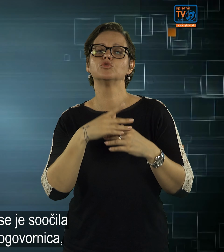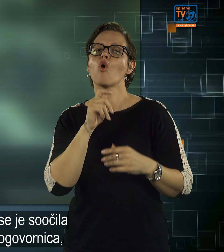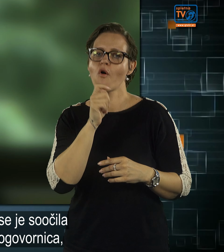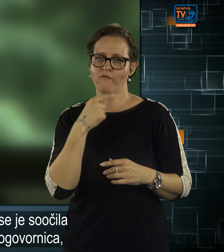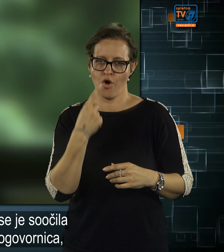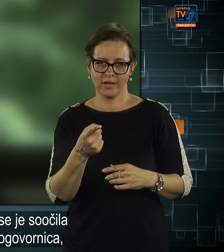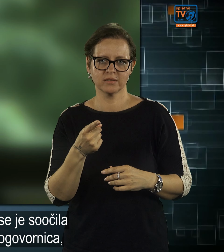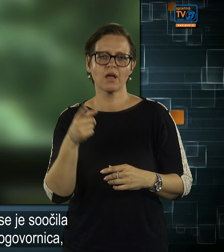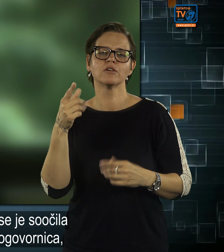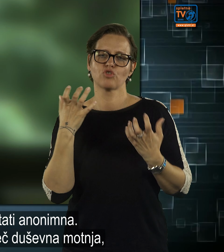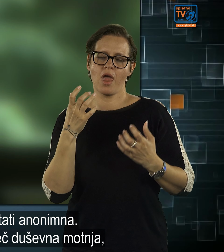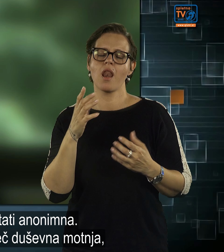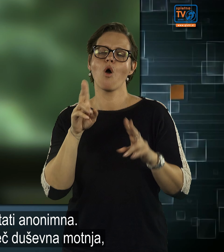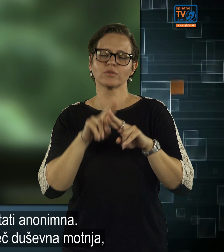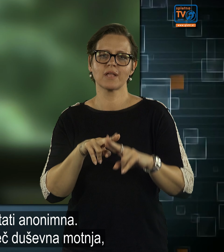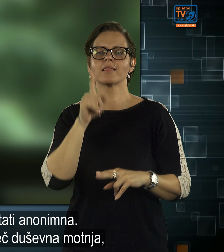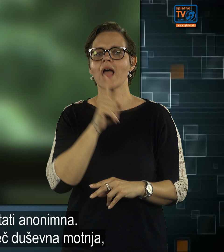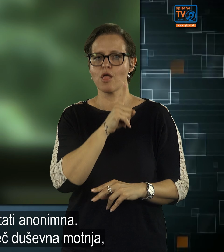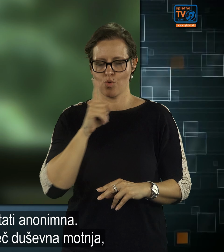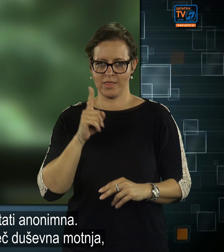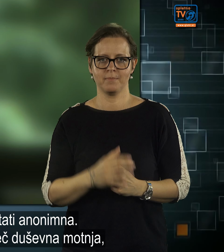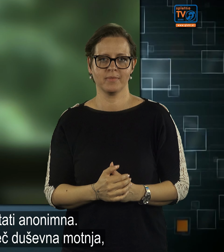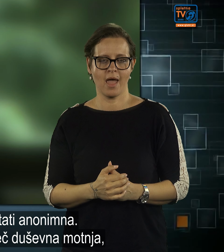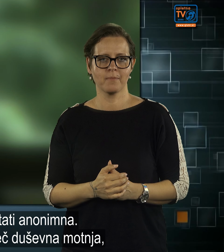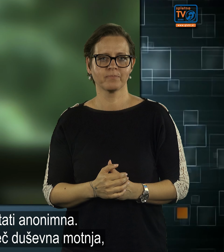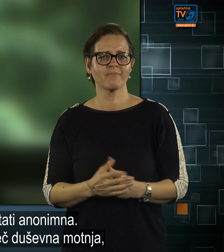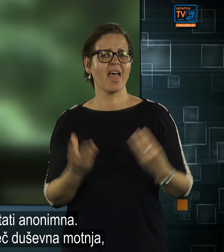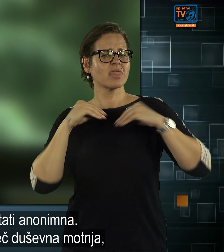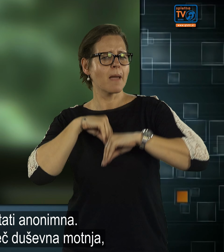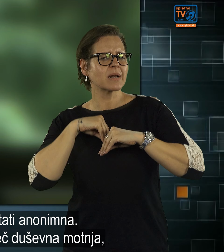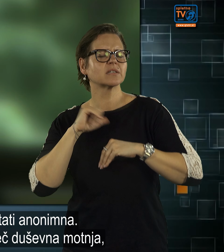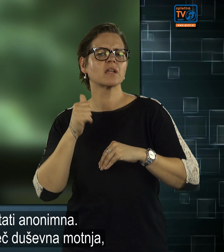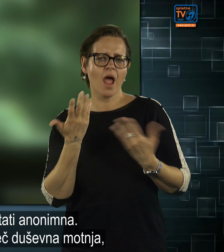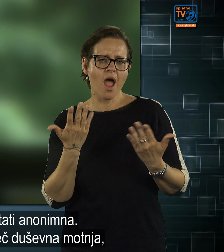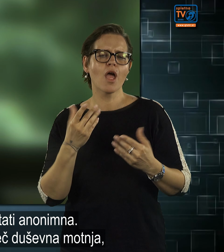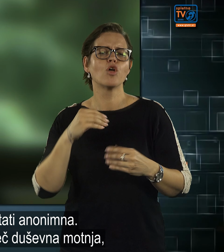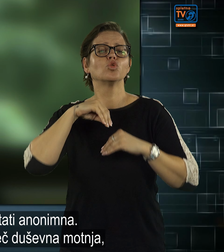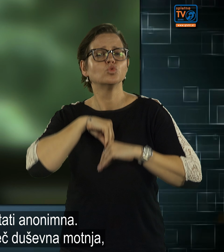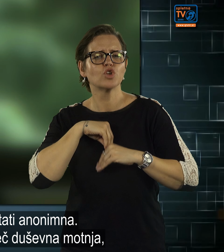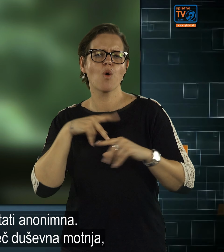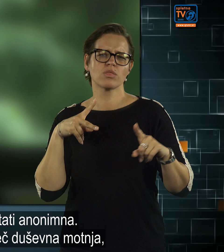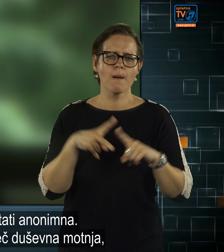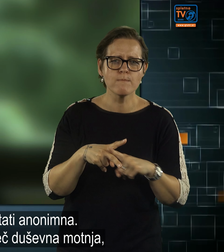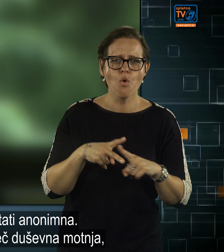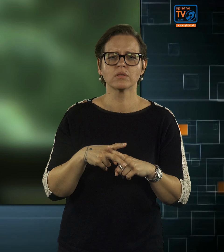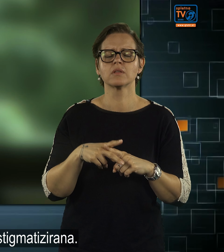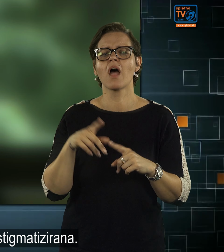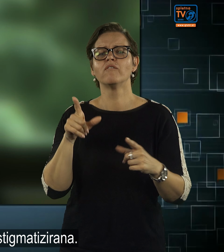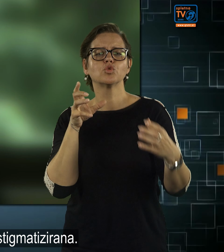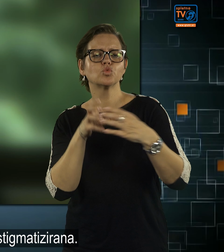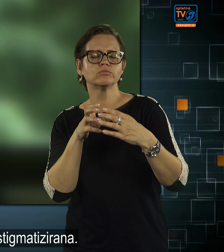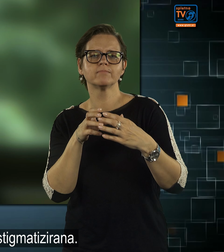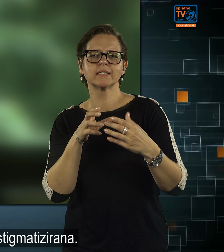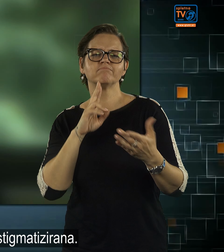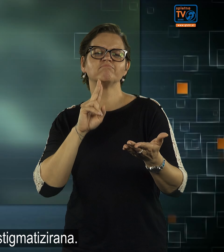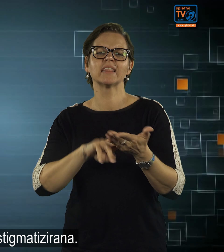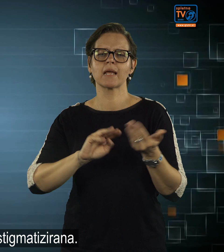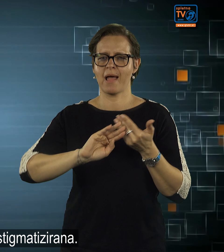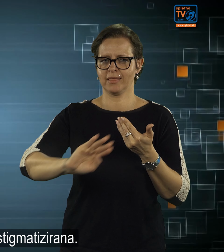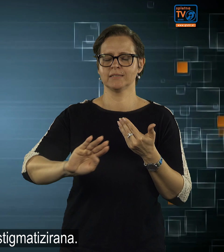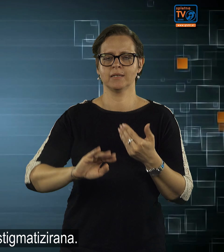sogovornica, ki je želela ostati anonimna. Depresija je namreč duševna motnja, ki je v družbi